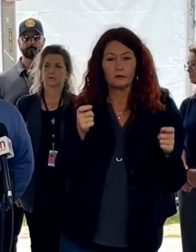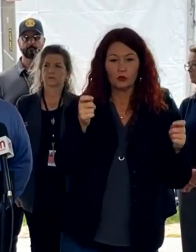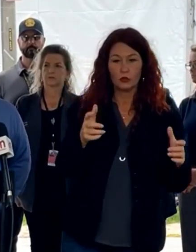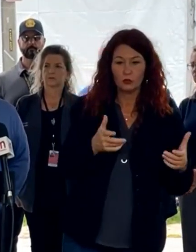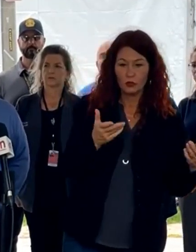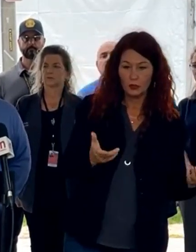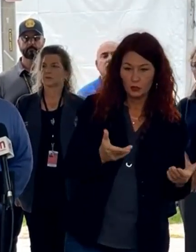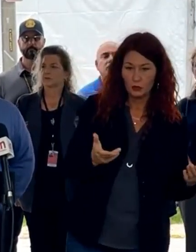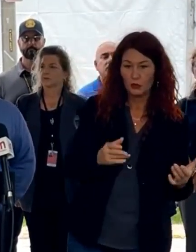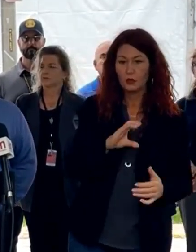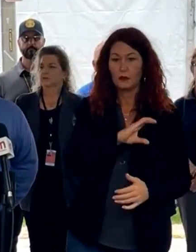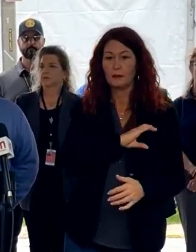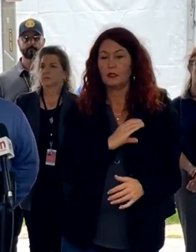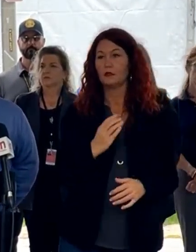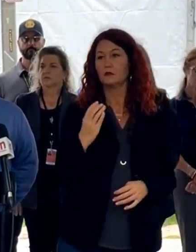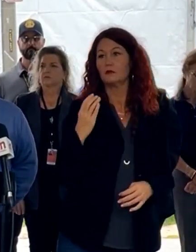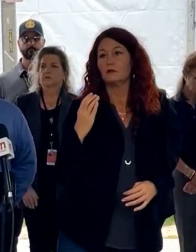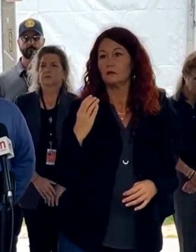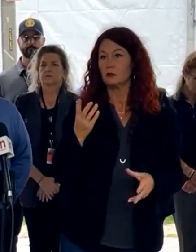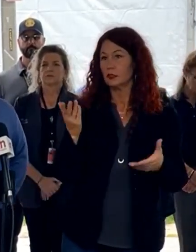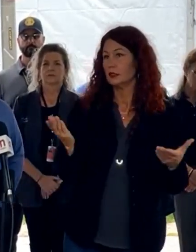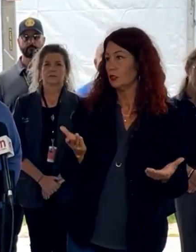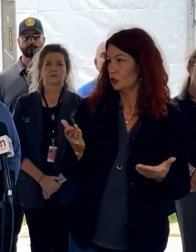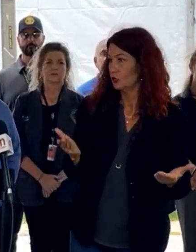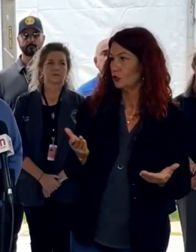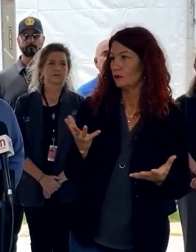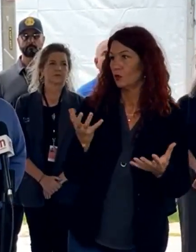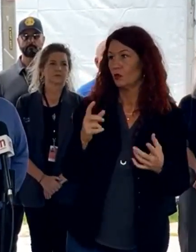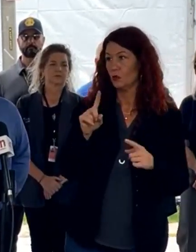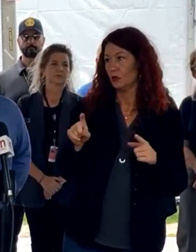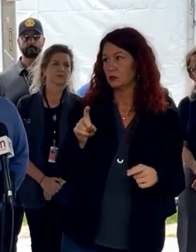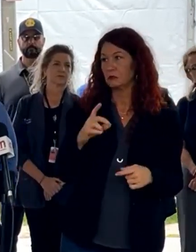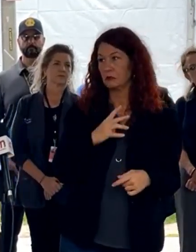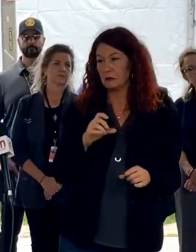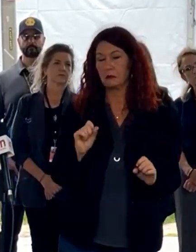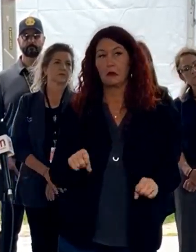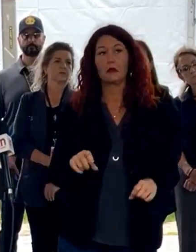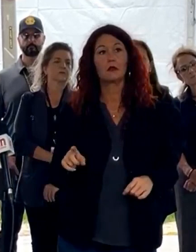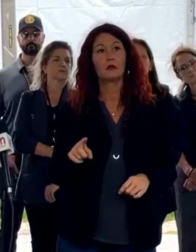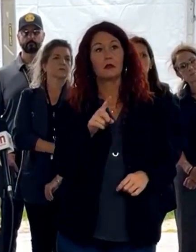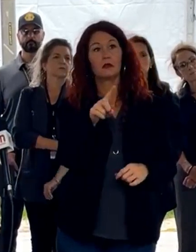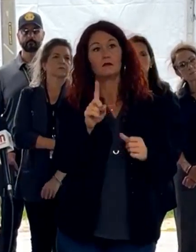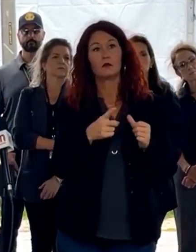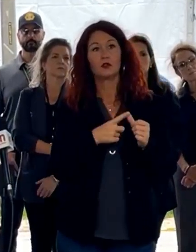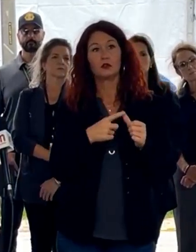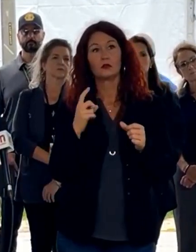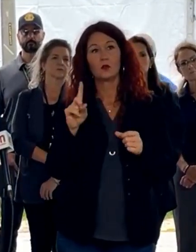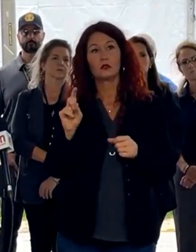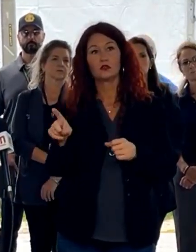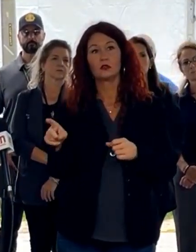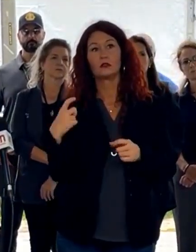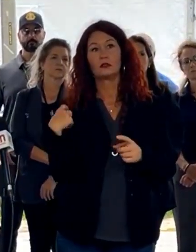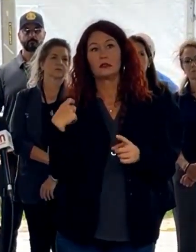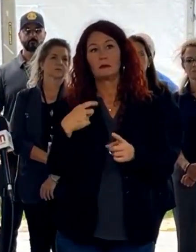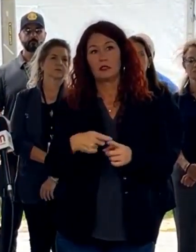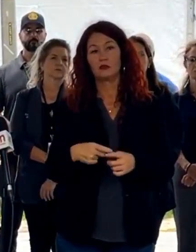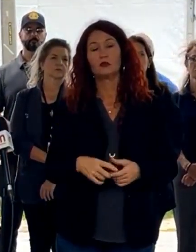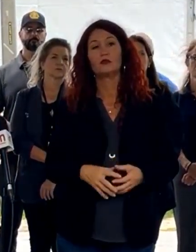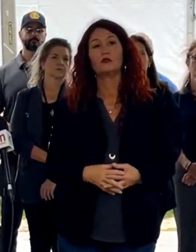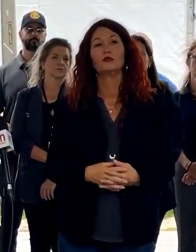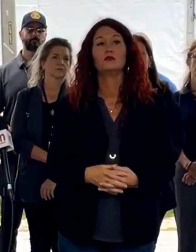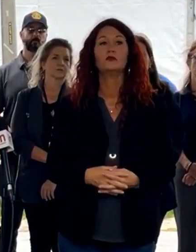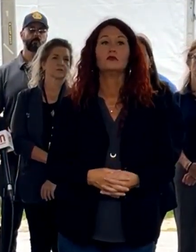raise your hand, wait till you're called upon, and address the speaker, please. Spanish, Mandarin? Yes. Queríamos saber en español qué tipo de